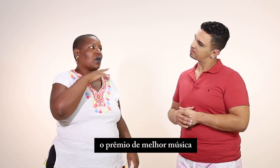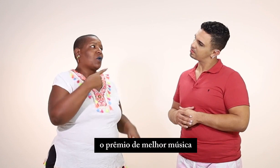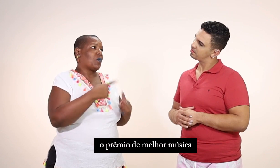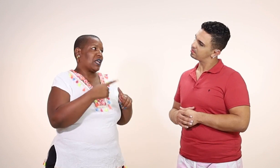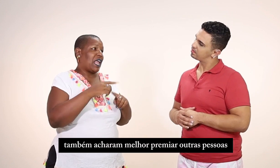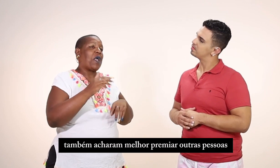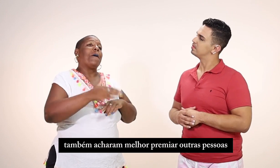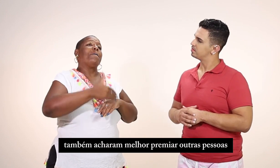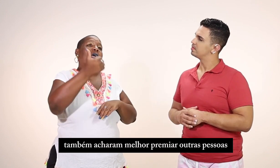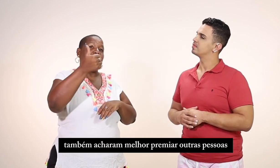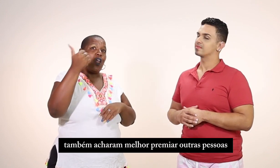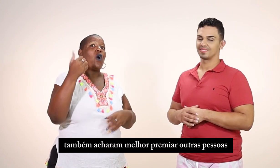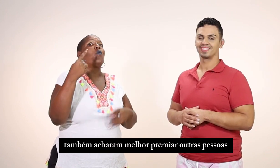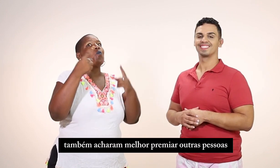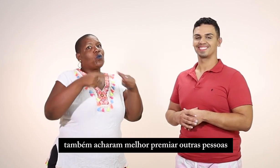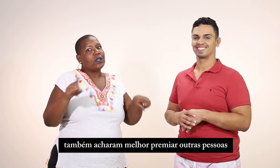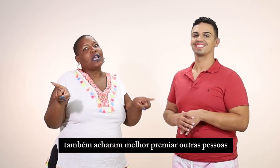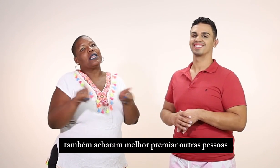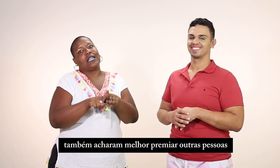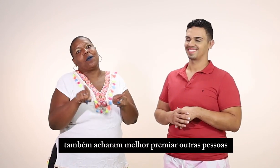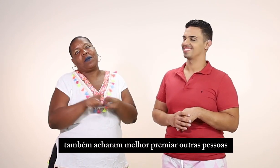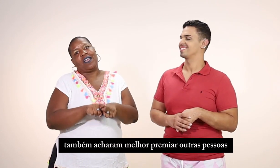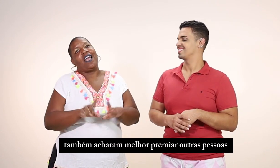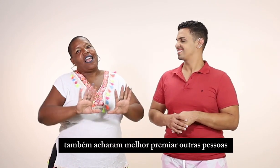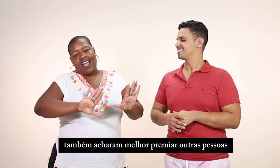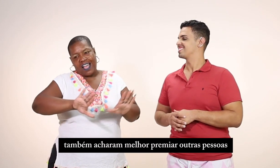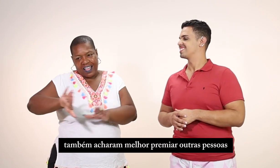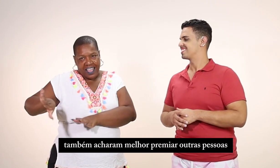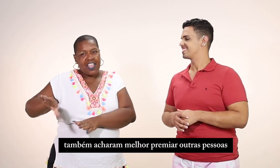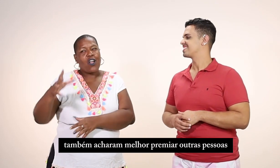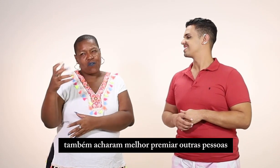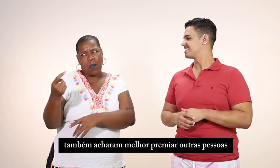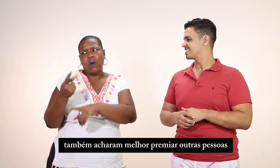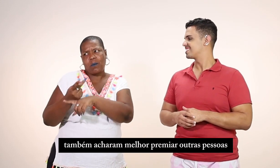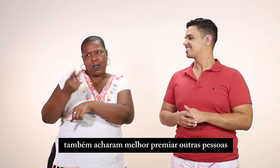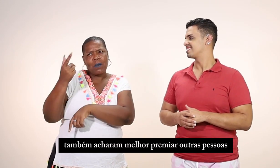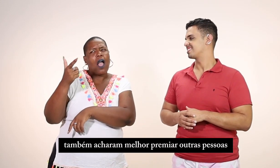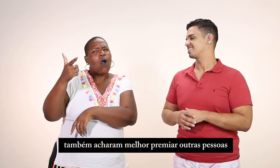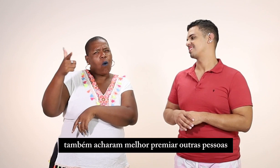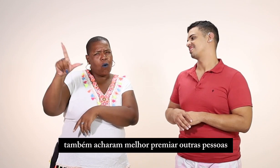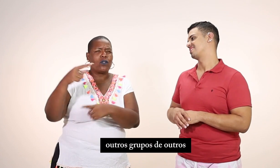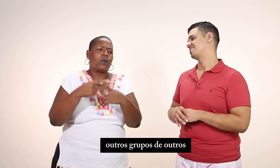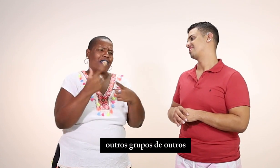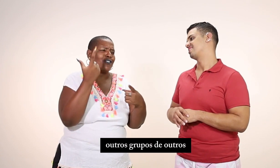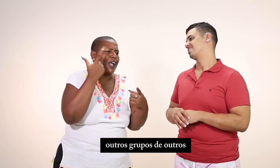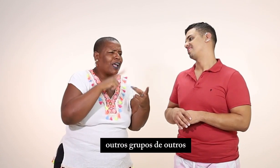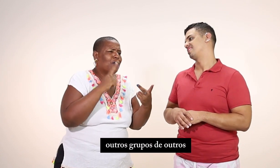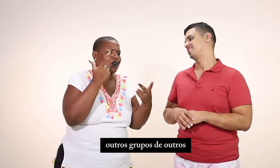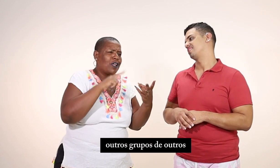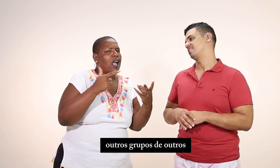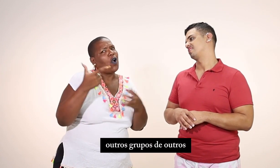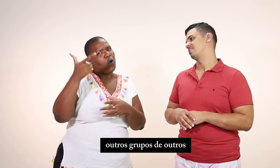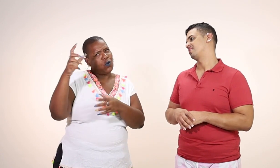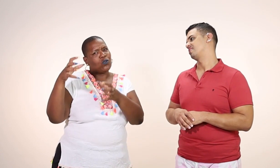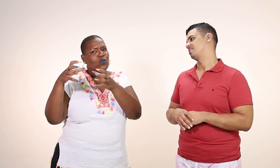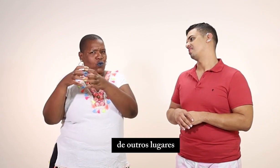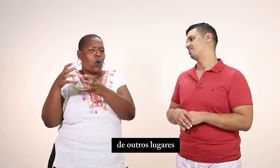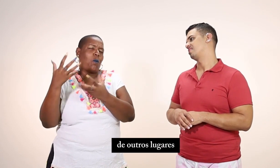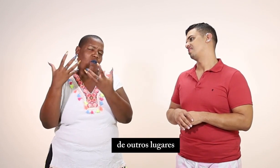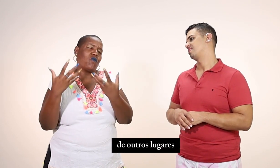música também. Acharam melhor premiar outras pessoas, outros grupos de outros